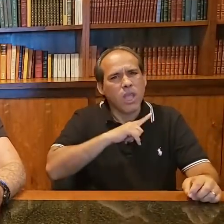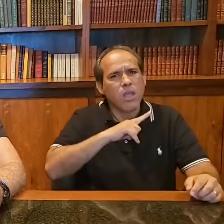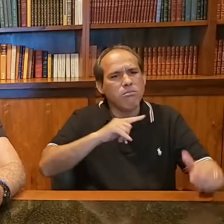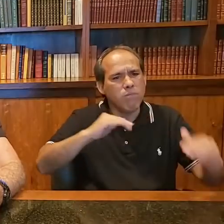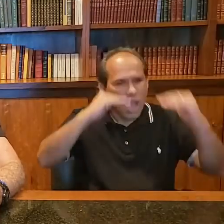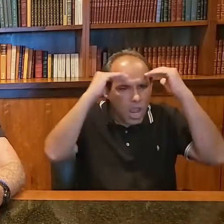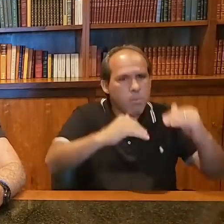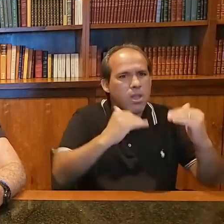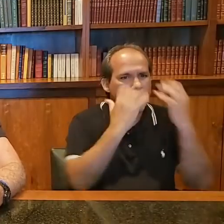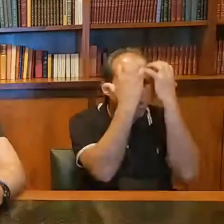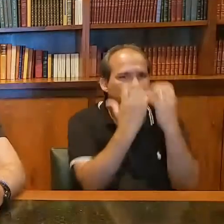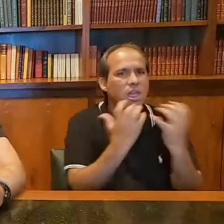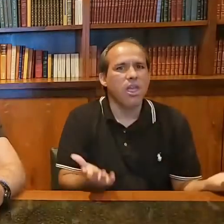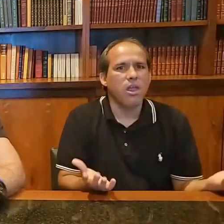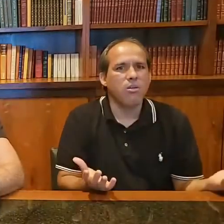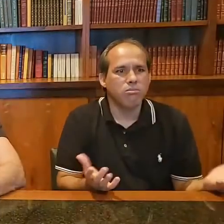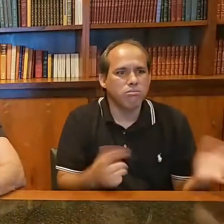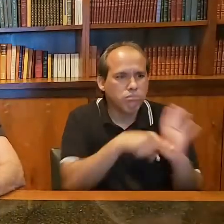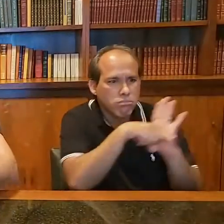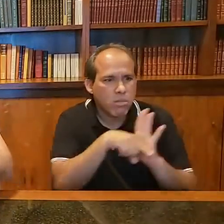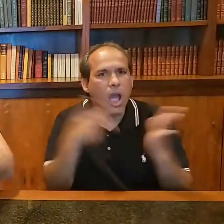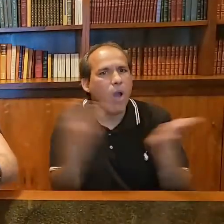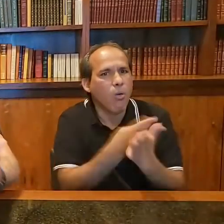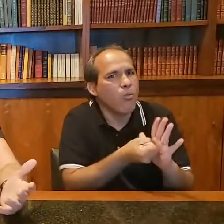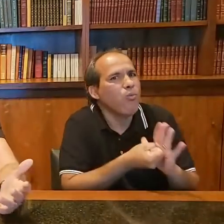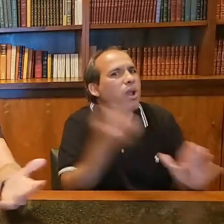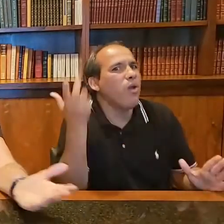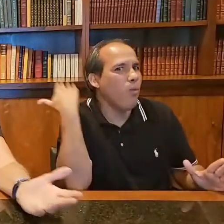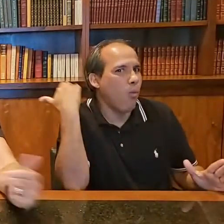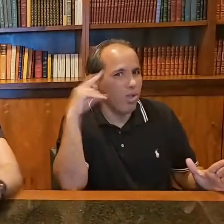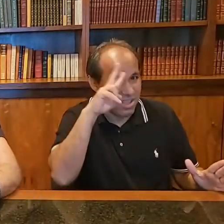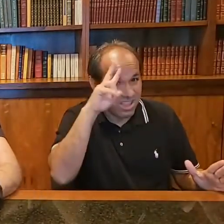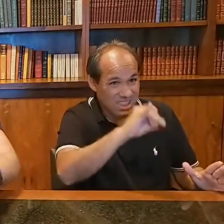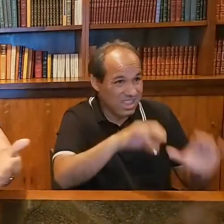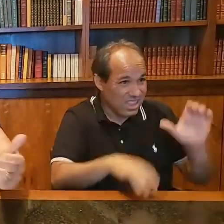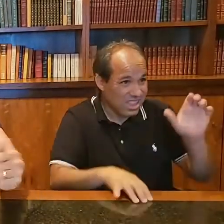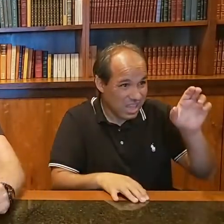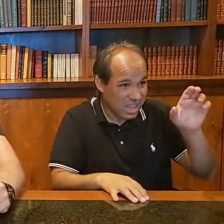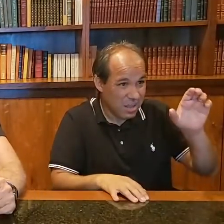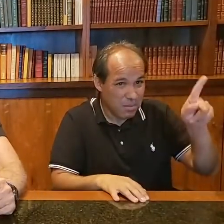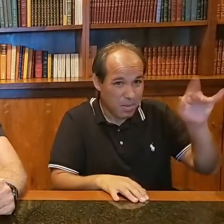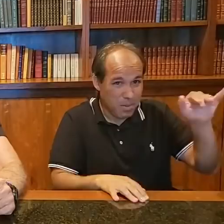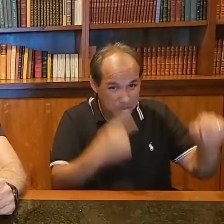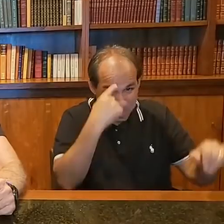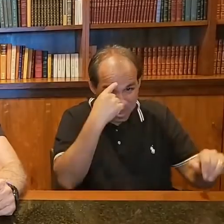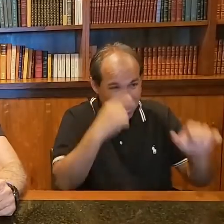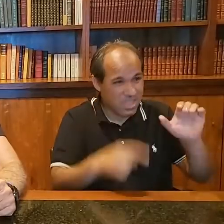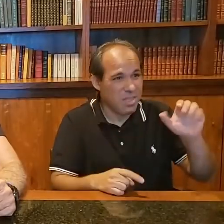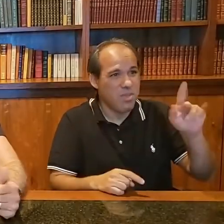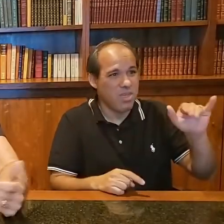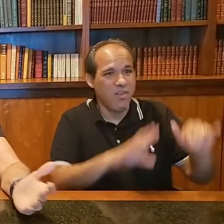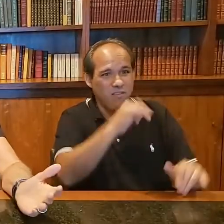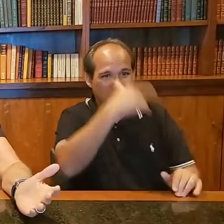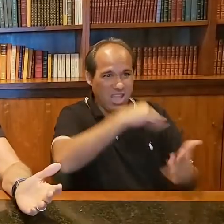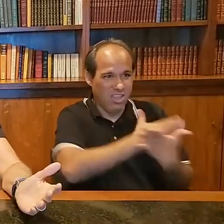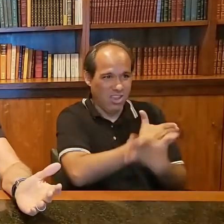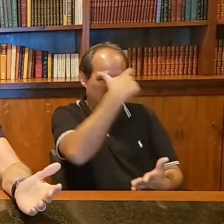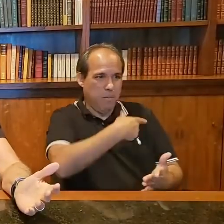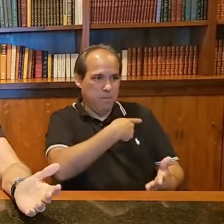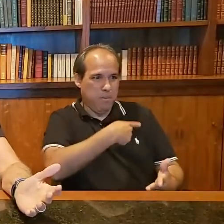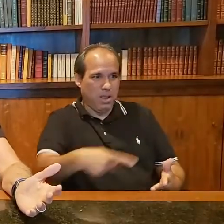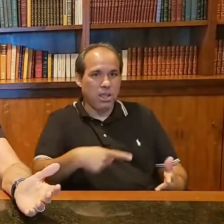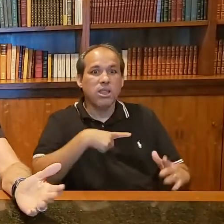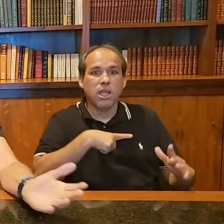mais seriedade. E muita coisa aconteceu. O pessoal acha que um CPI vai derrubar um presidente. Derrubar por quê? Estão apurando desvio